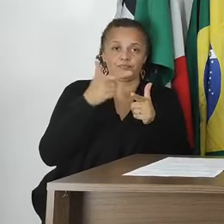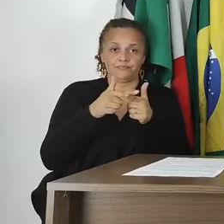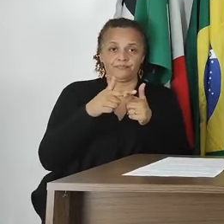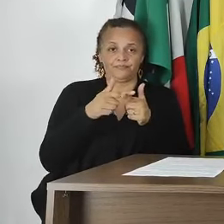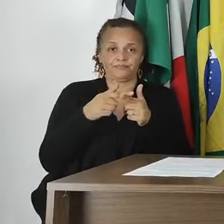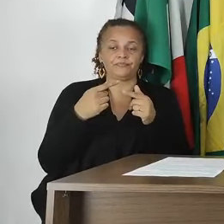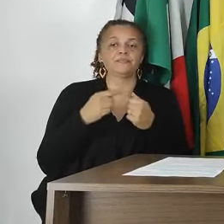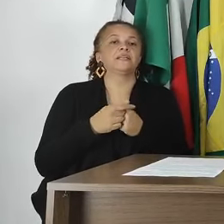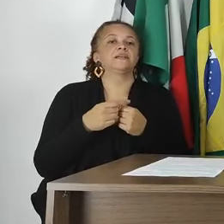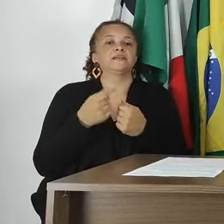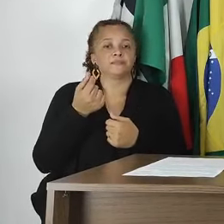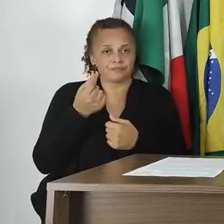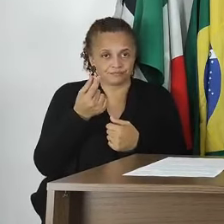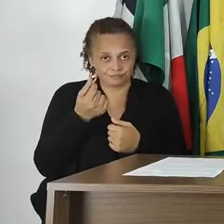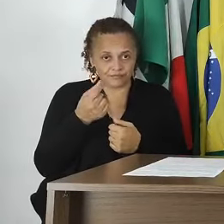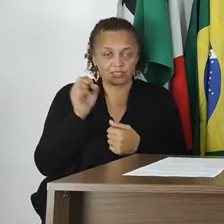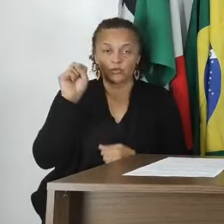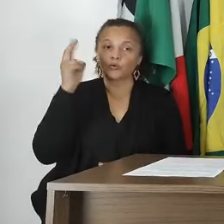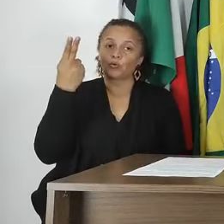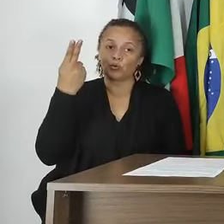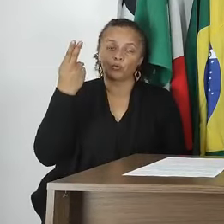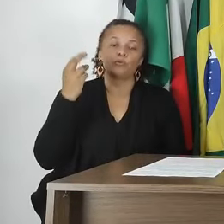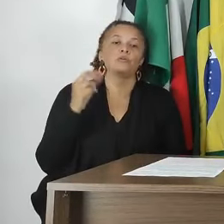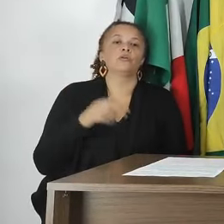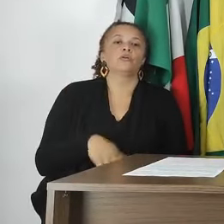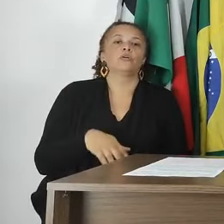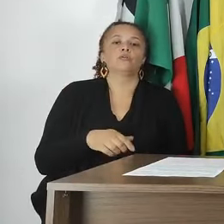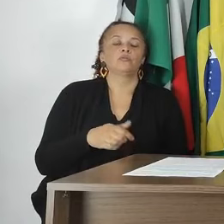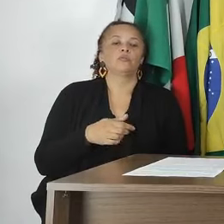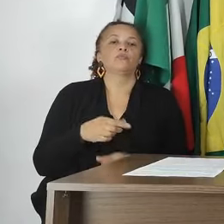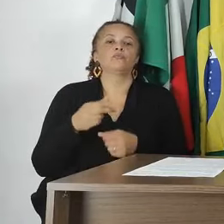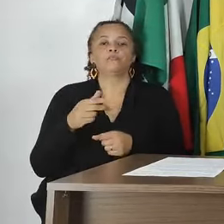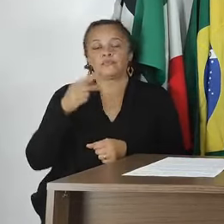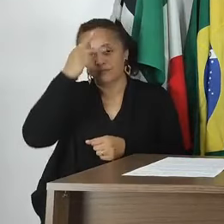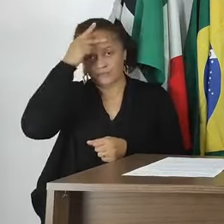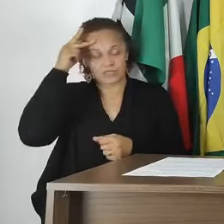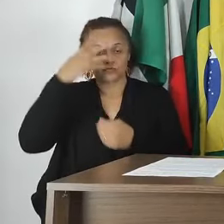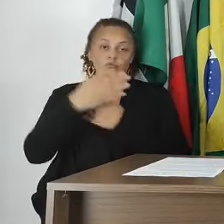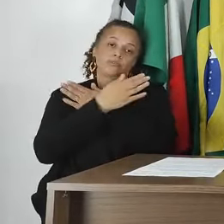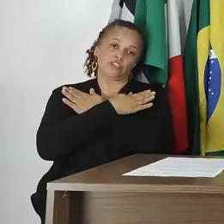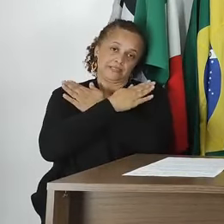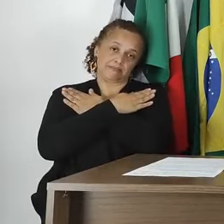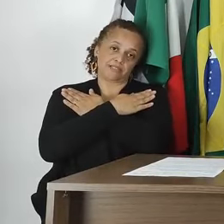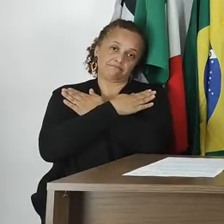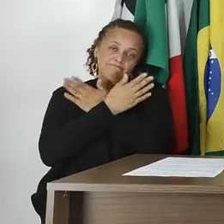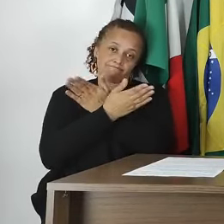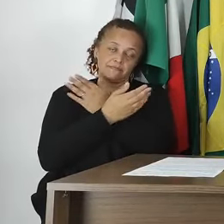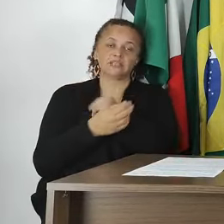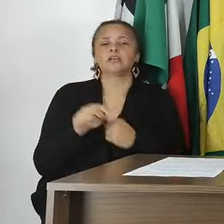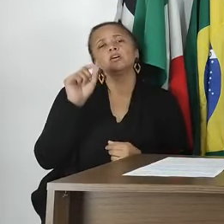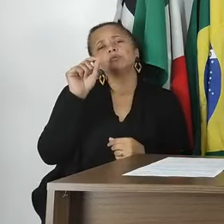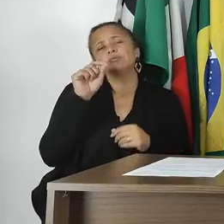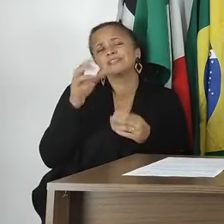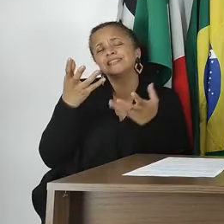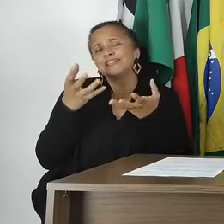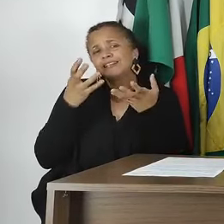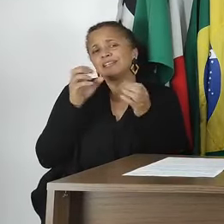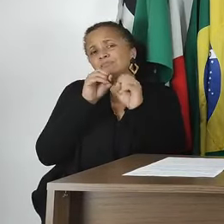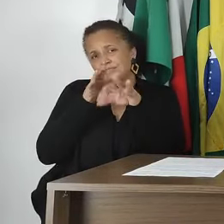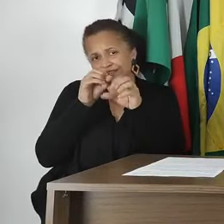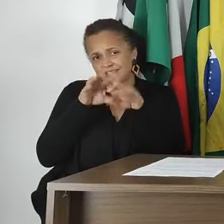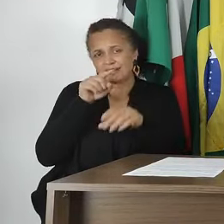casa está com um desempregado. Tá? O que nós queremos passar para vocês é